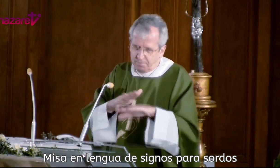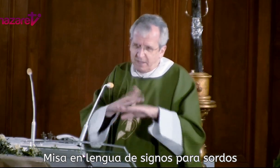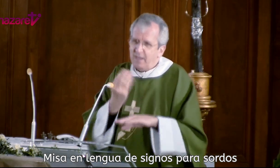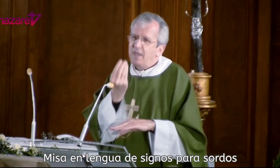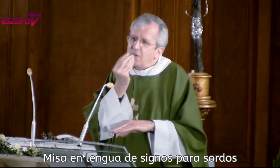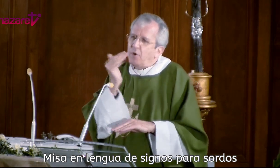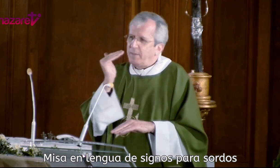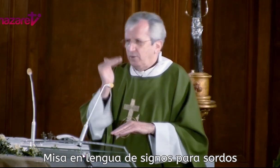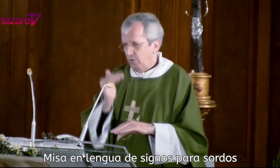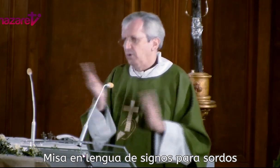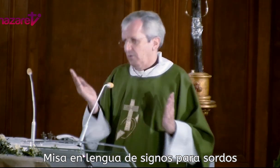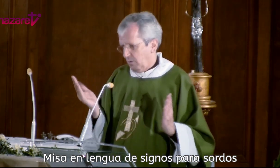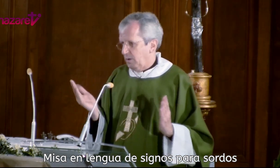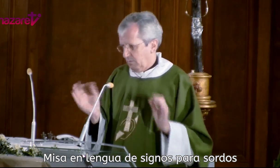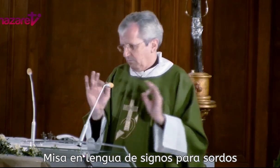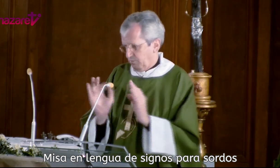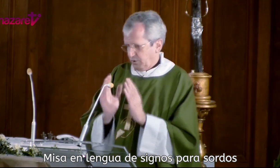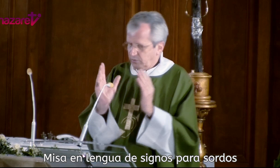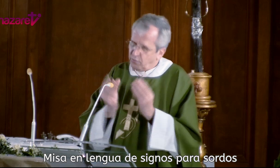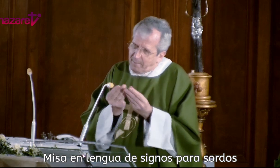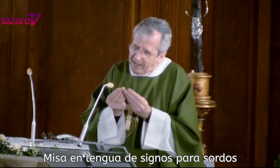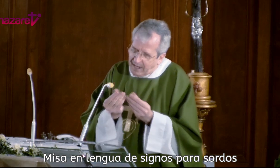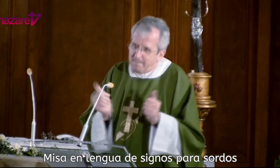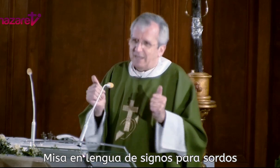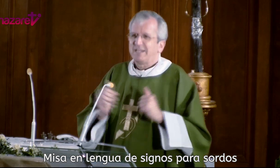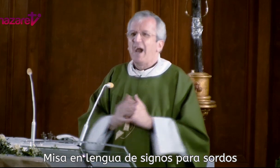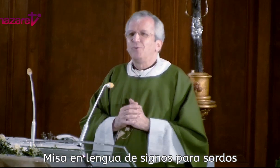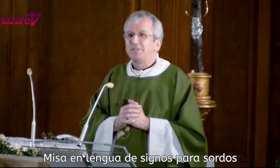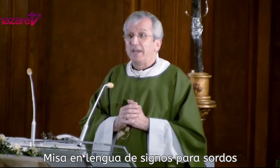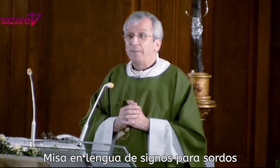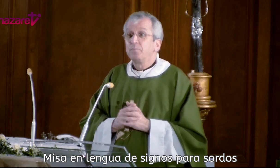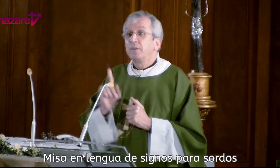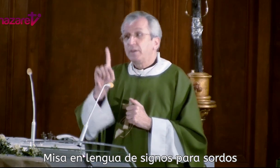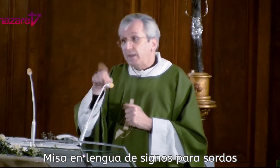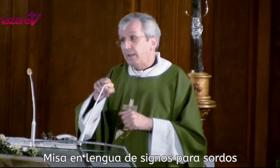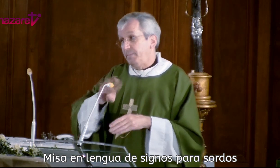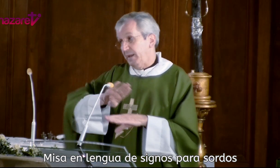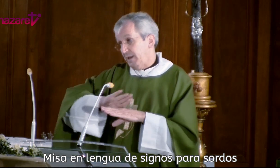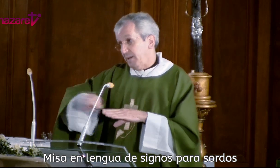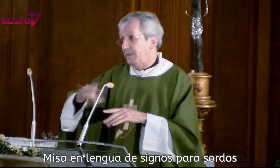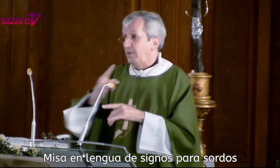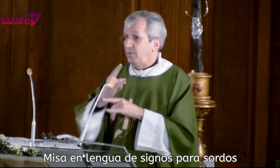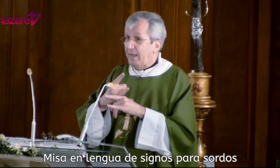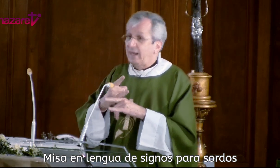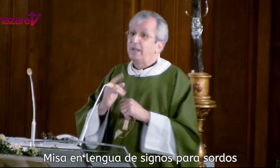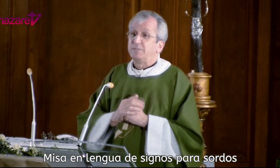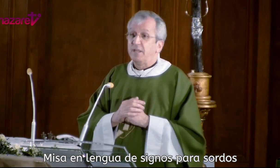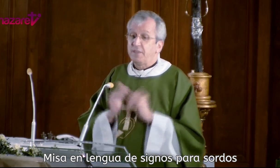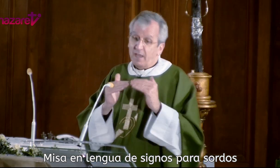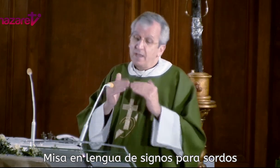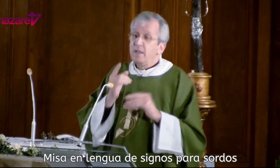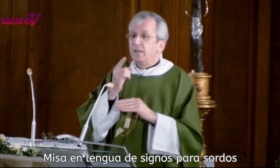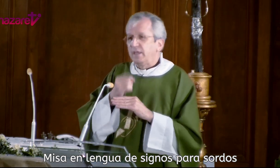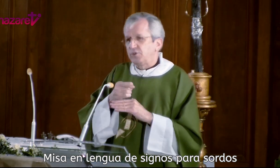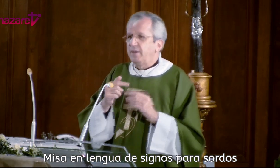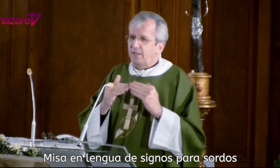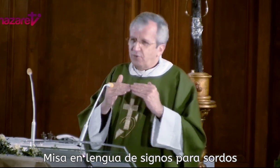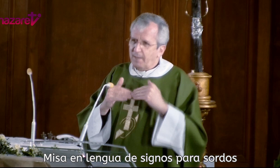pide, comiendo pues de una manera más austera. Y también evitando la carne, la abstinencia, que es obligatoria para